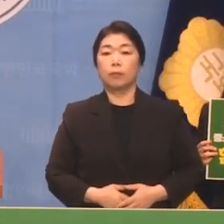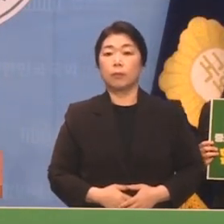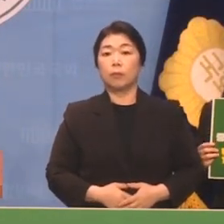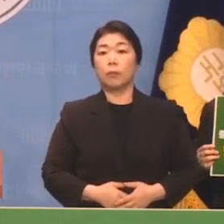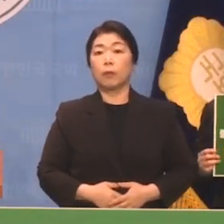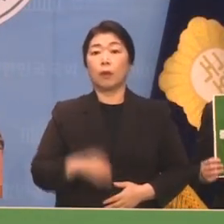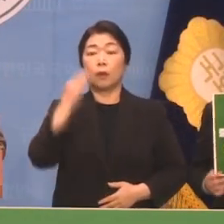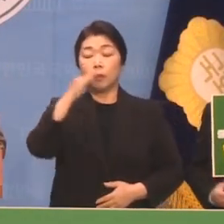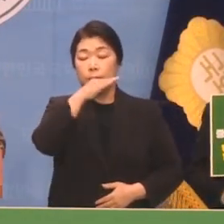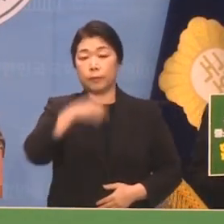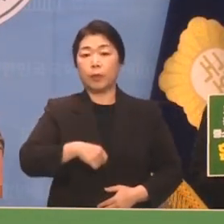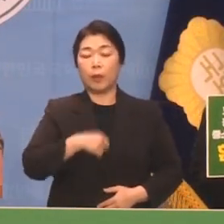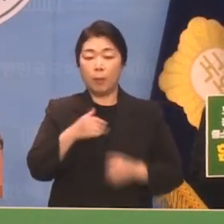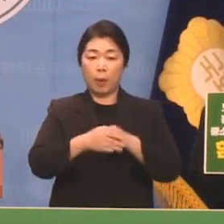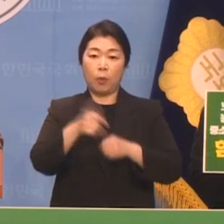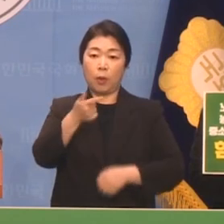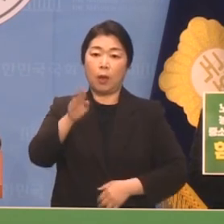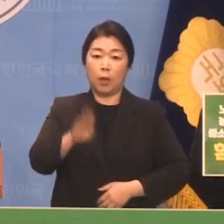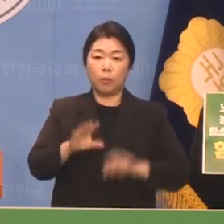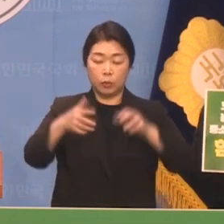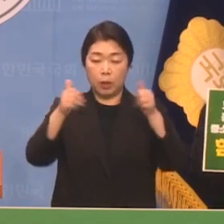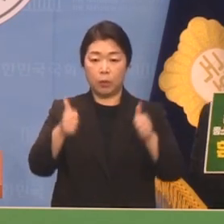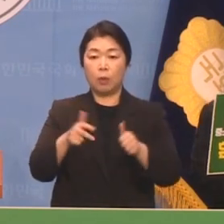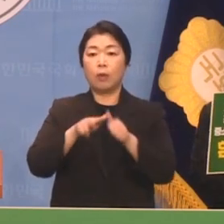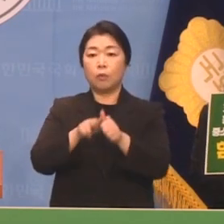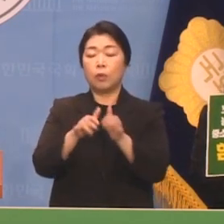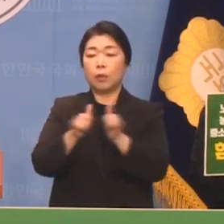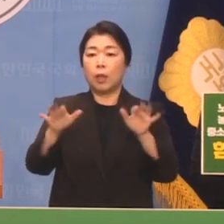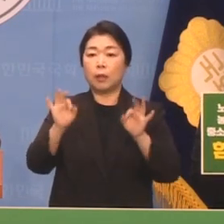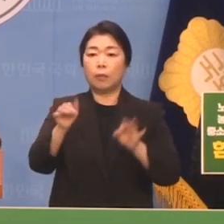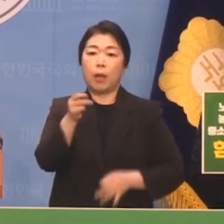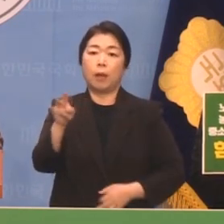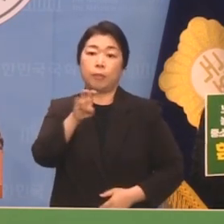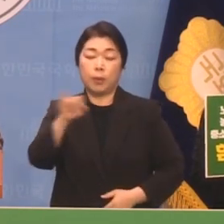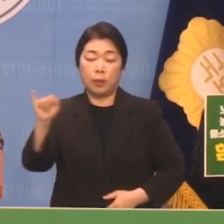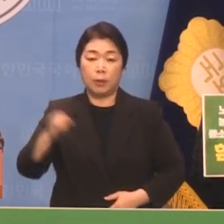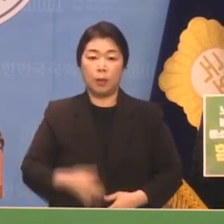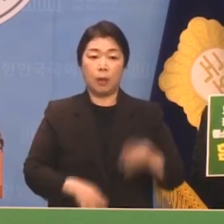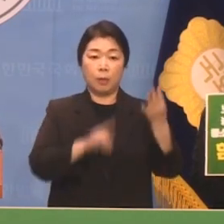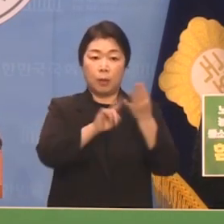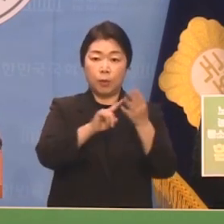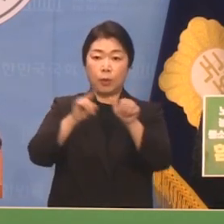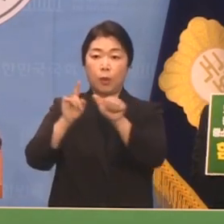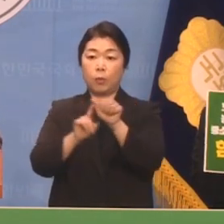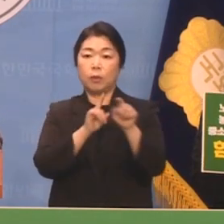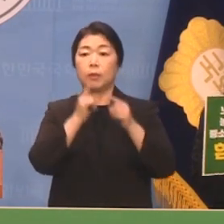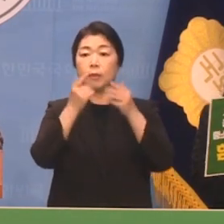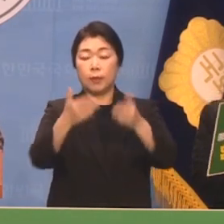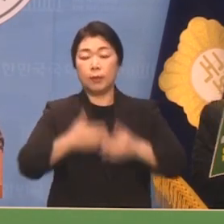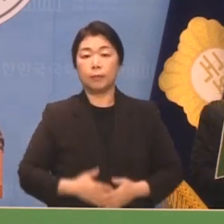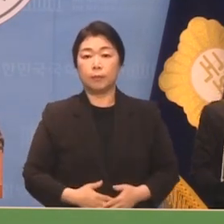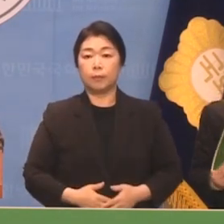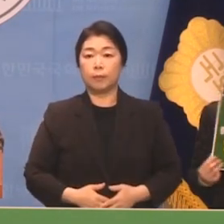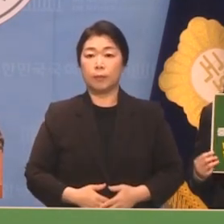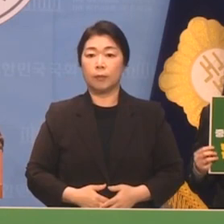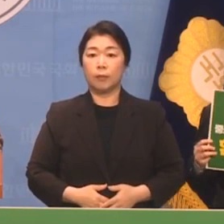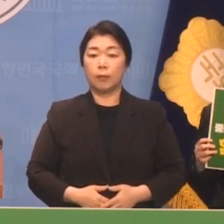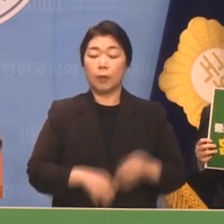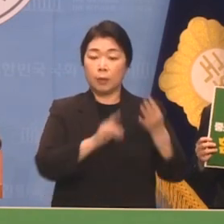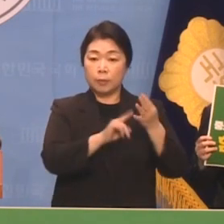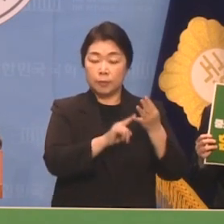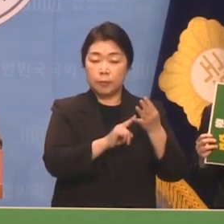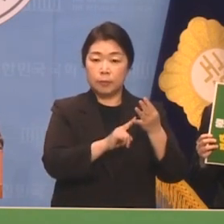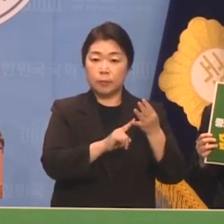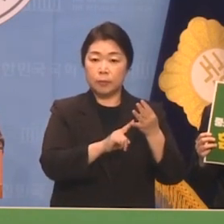예, 녹색정의당 마포가 국회의원 후보 김혜미입니다. 4호, 5호 공약 이어서 발표하겠습니다. 넷째, 이윤을